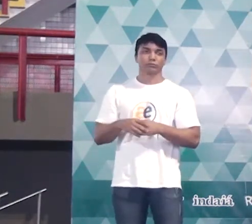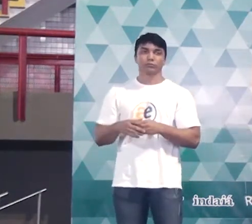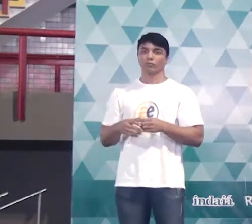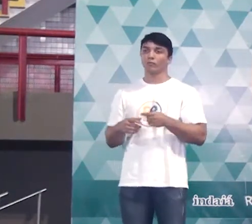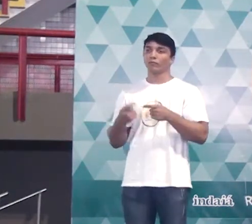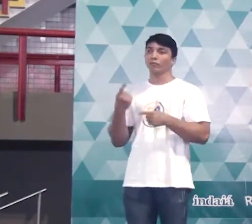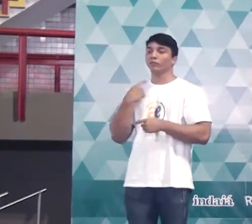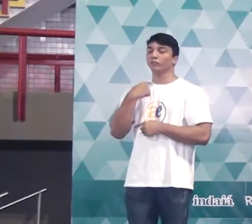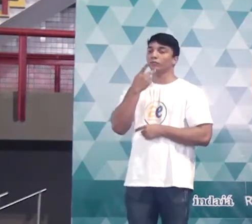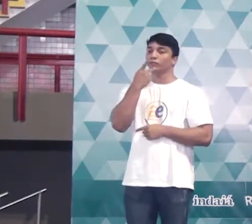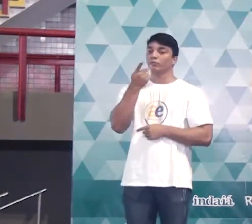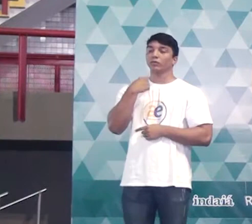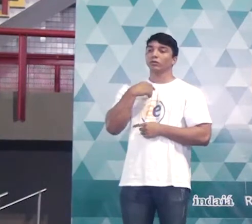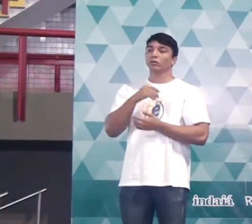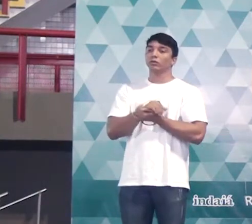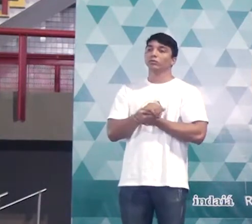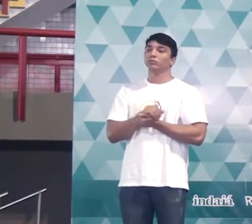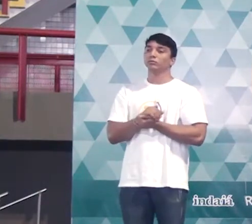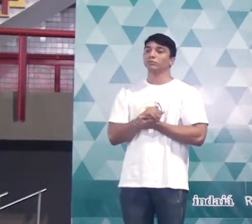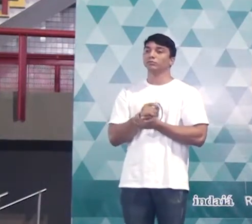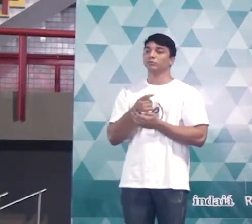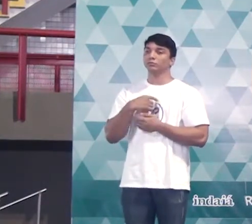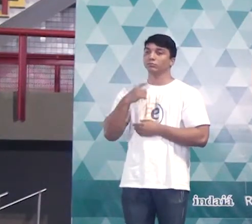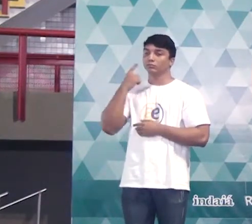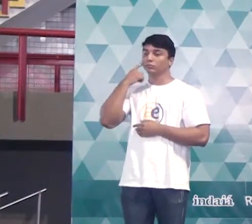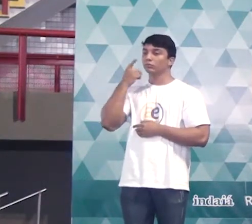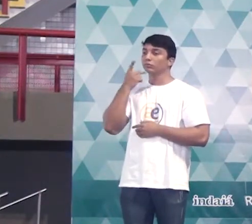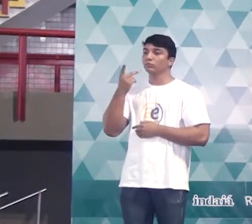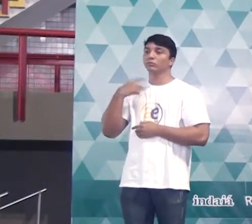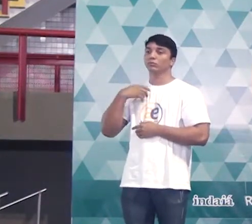mão, apontou para a flor e fez assim, ó.